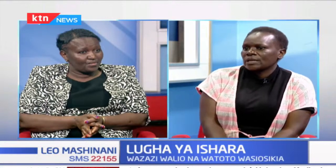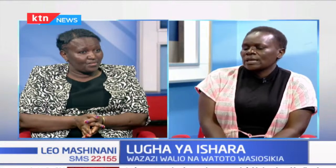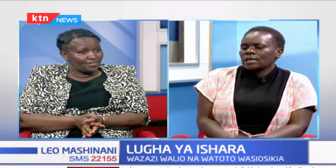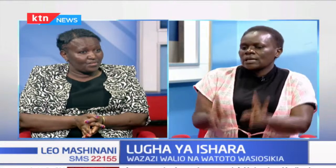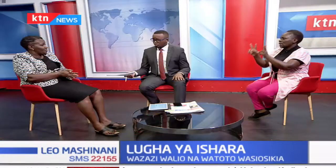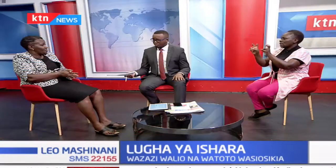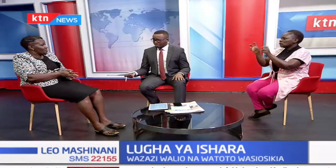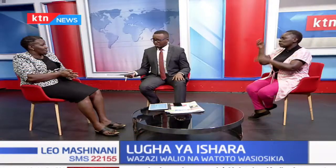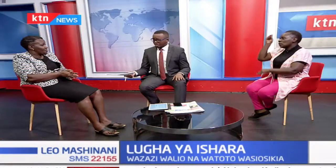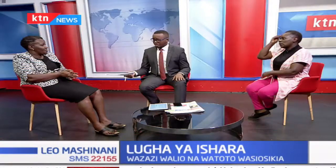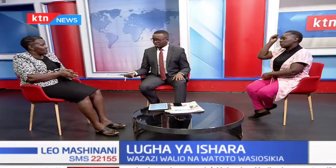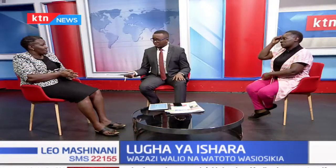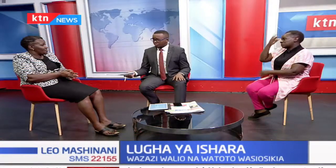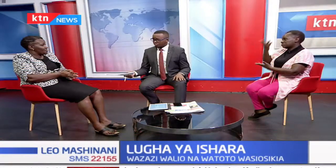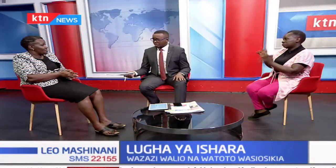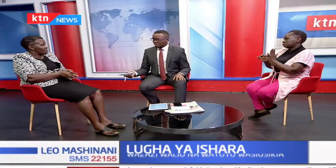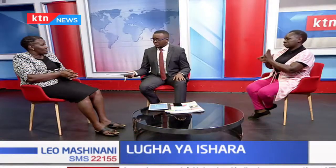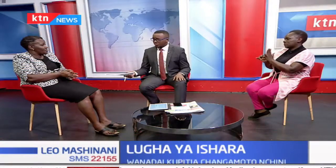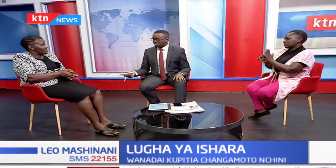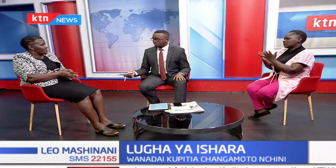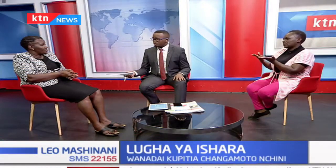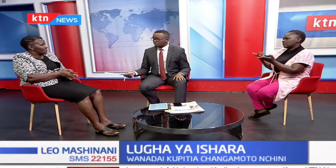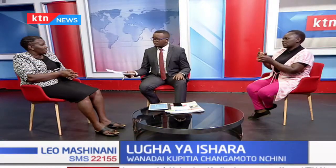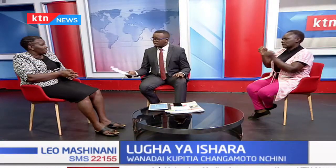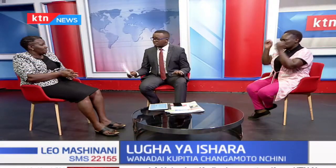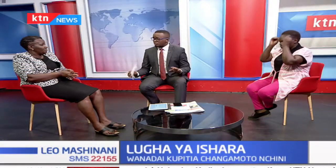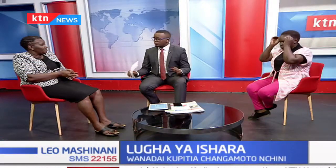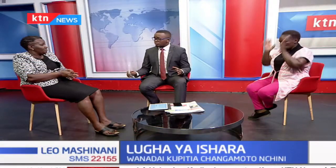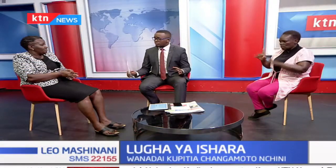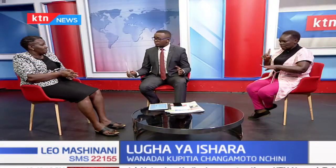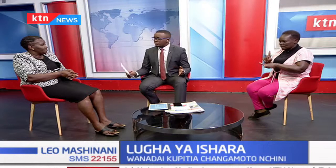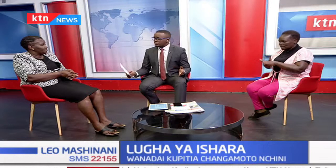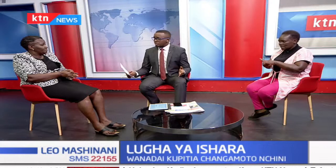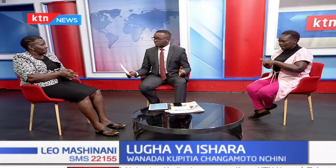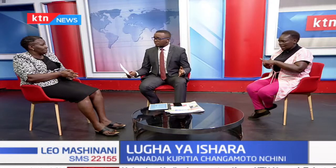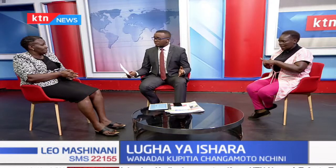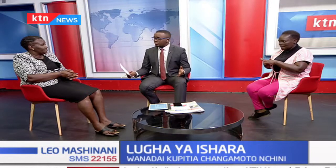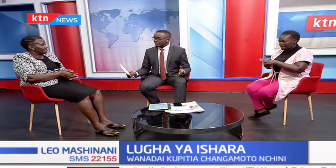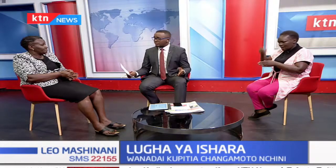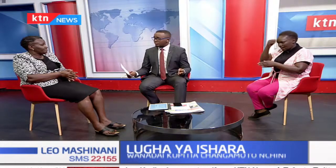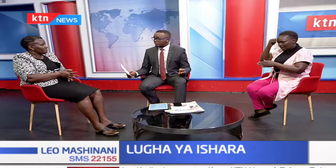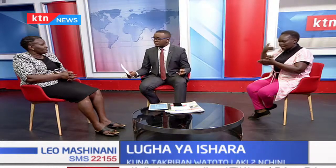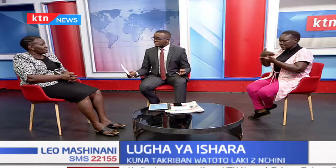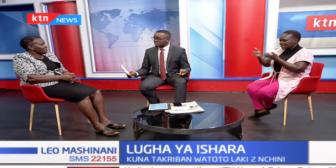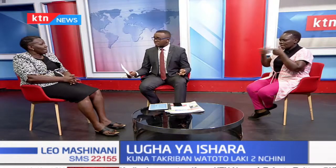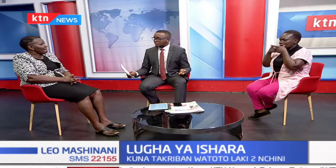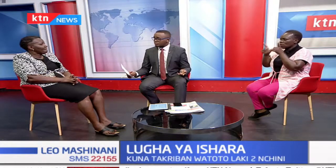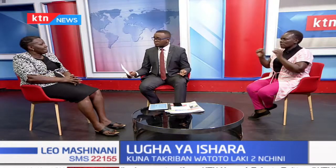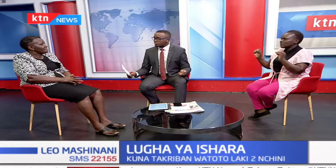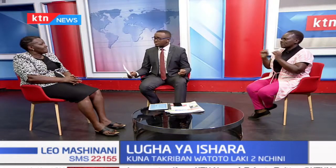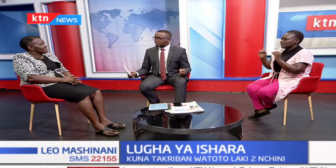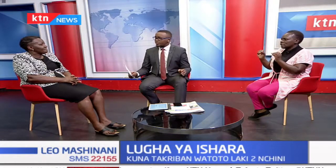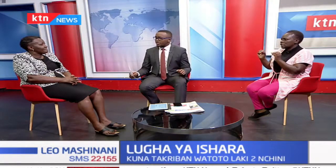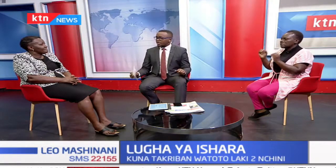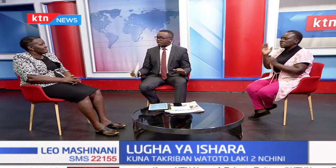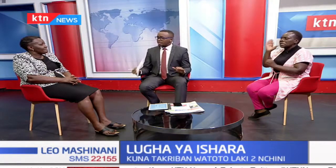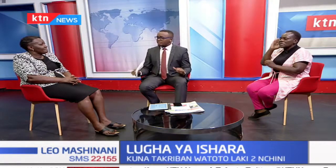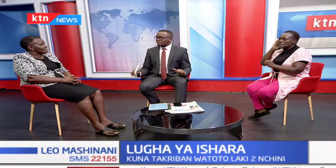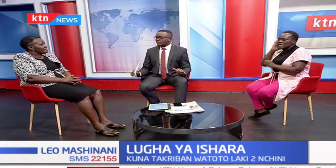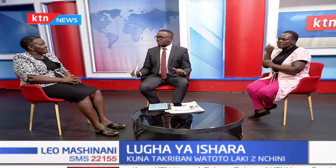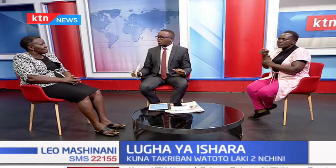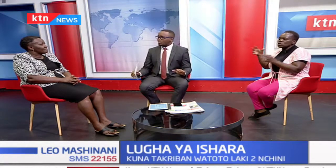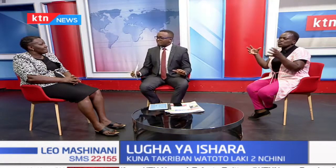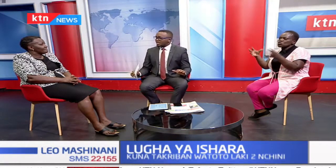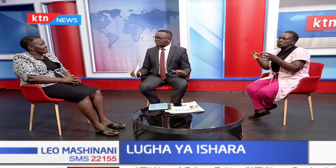swala la elimu, pengine pale wanafunzi wakimaliza kusoma lugha ishara, wale pengine ambao wasikii au wazungumzi,